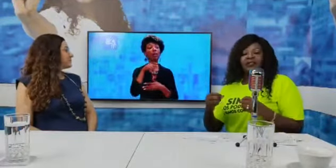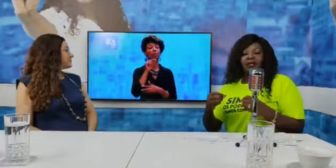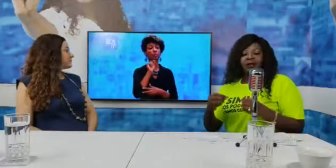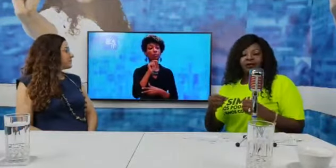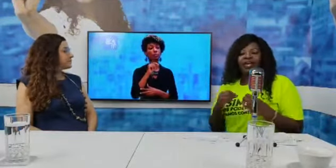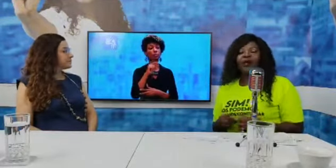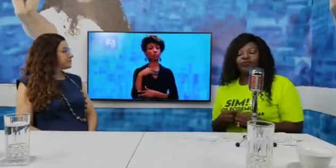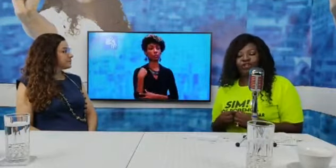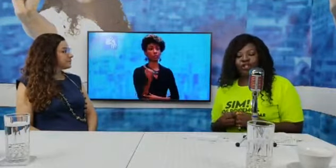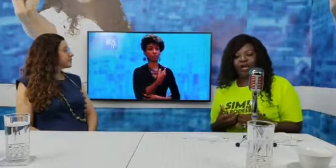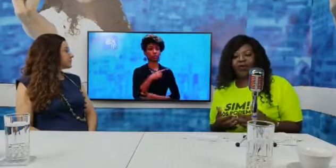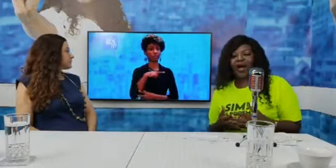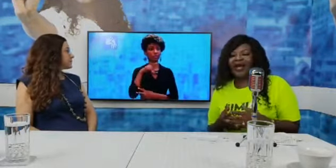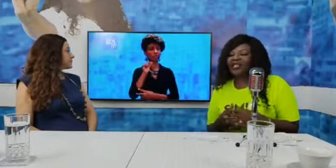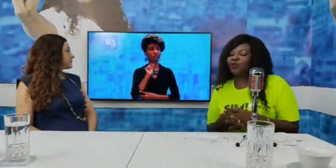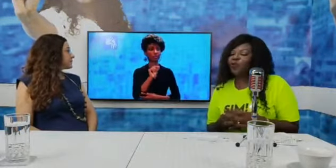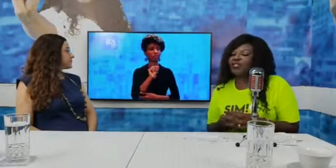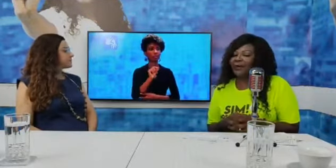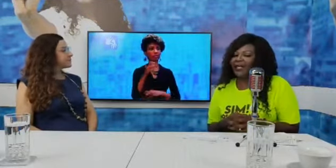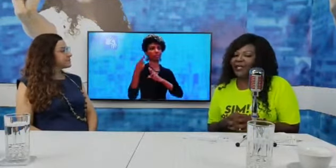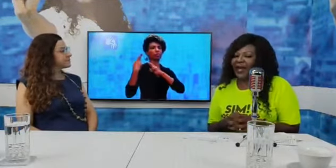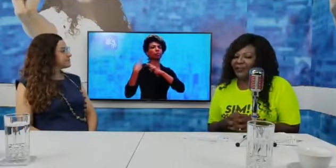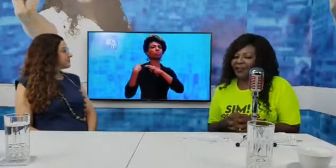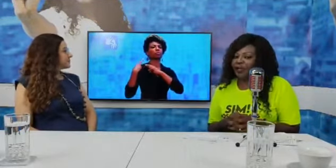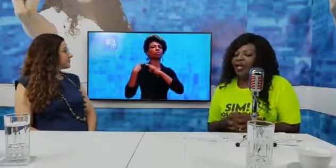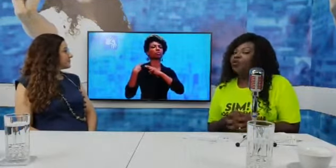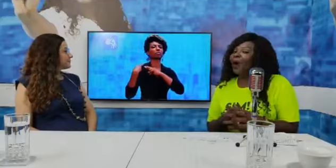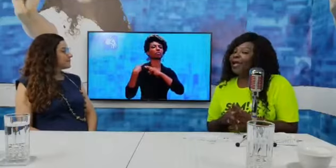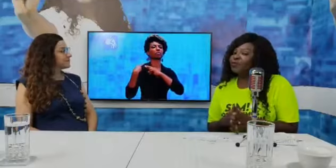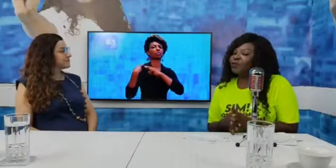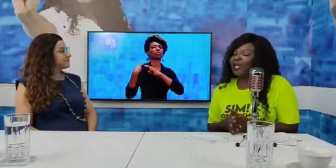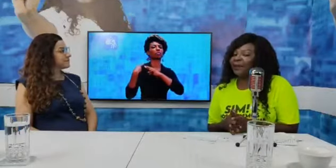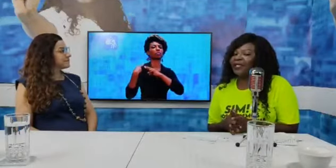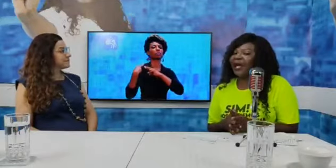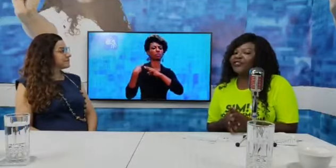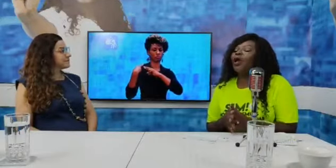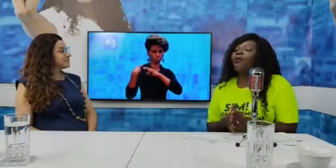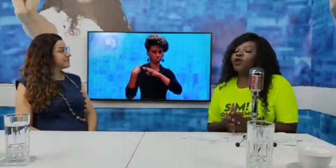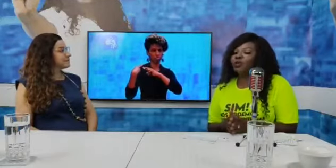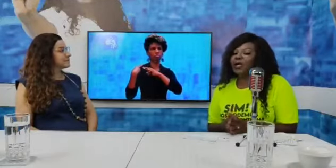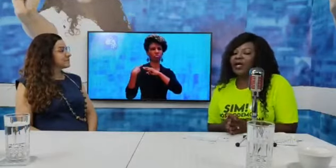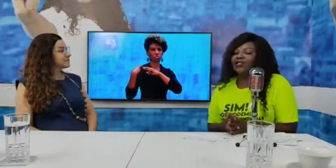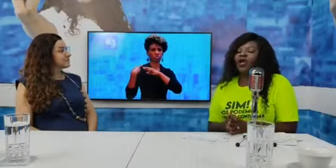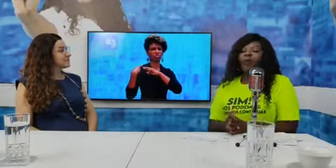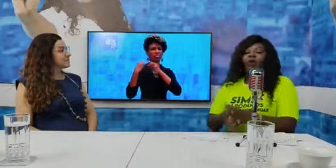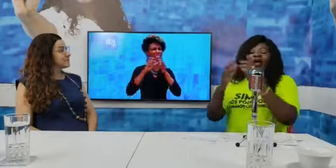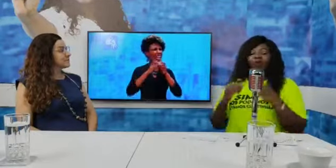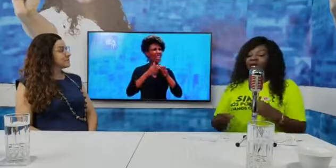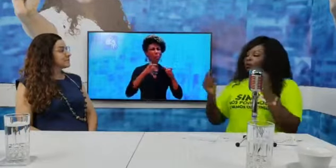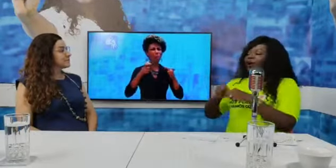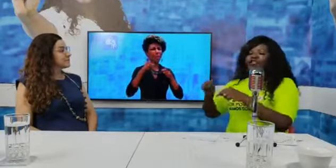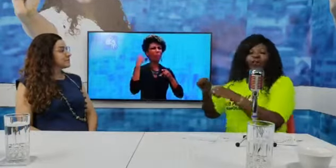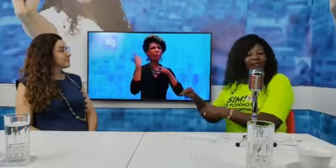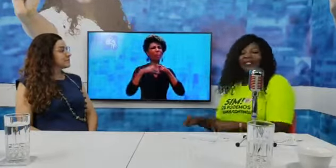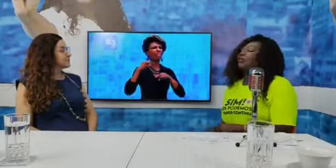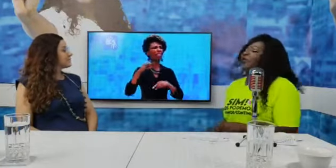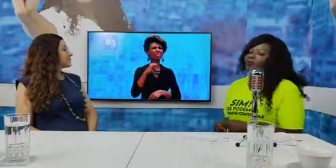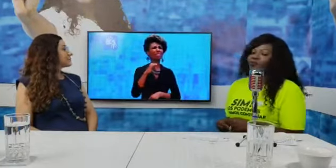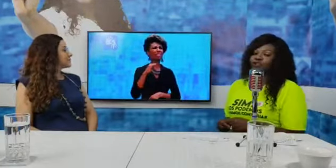nós temos que ter uma responsabilidade, e uma responsabilidade muito grande, porque quando nós